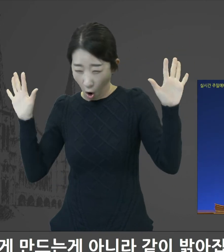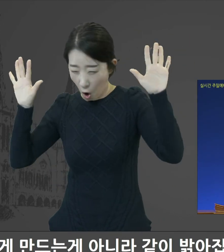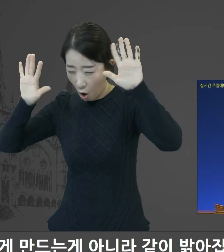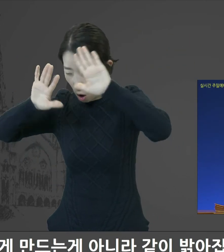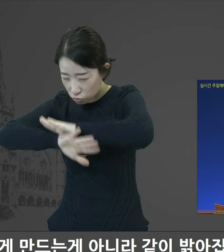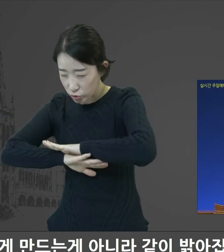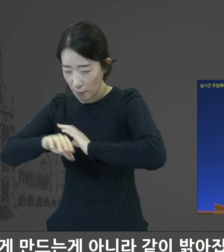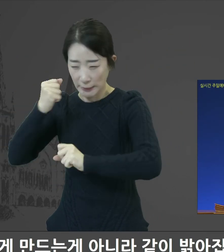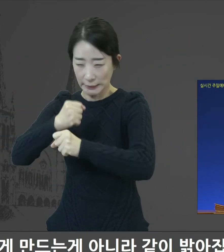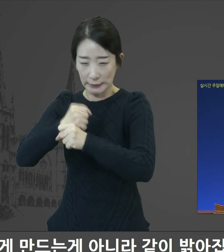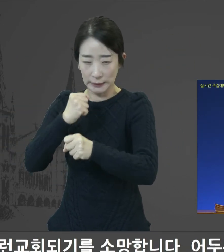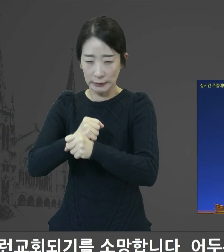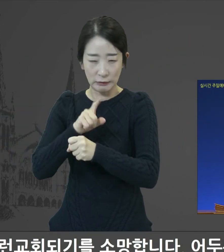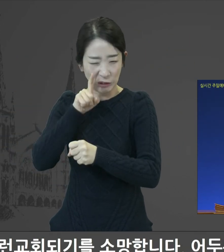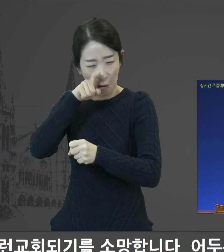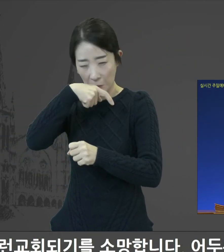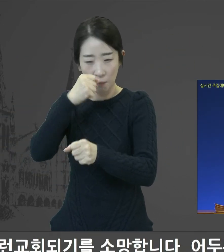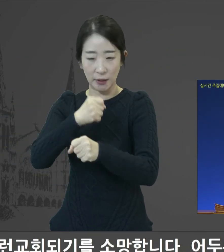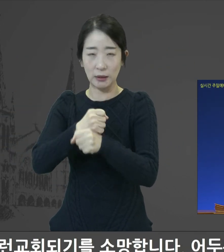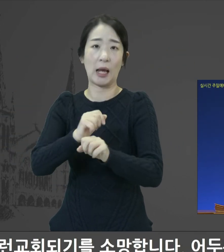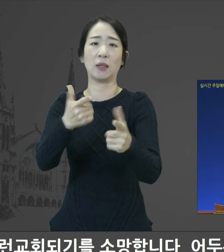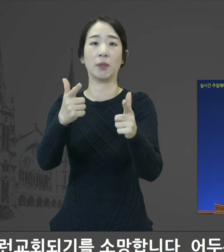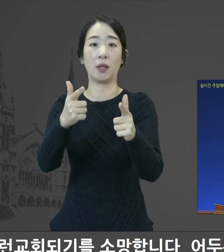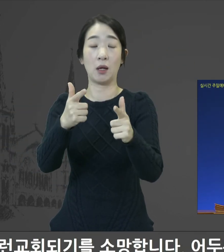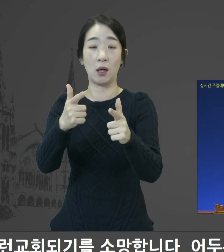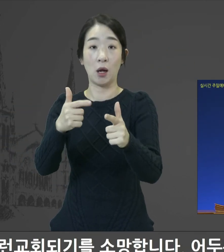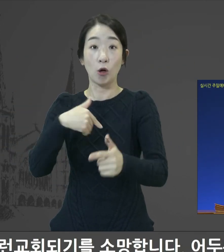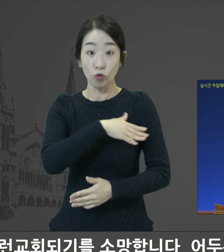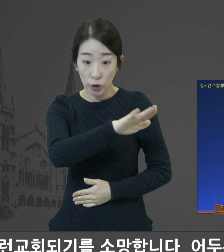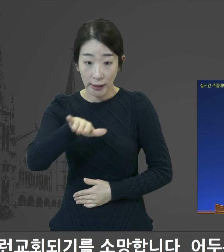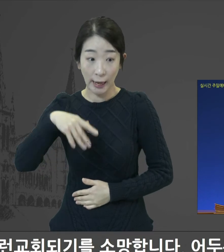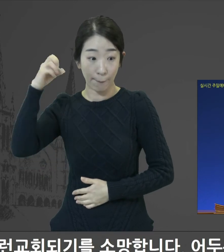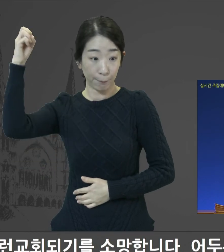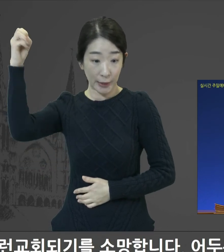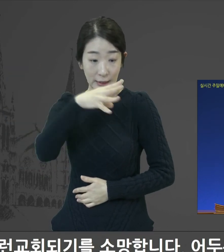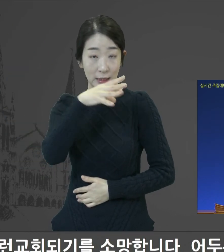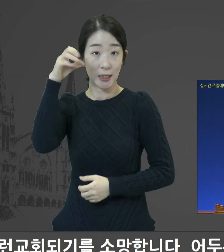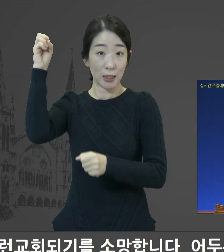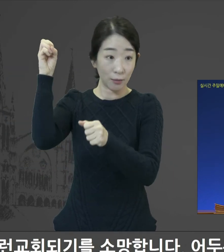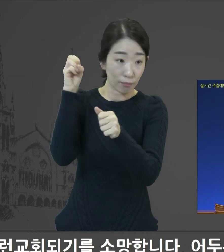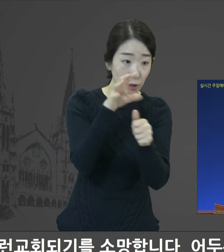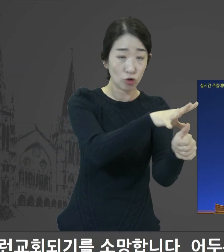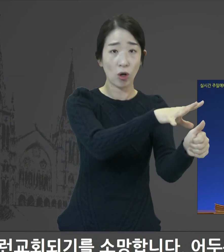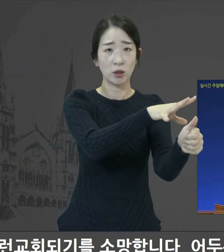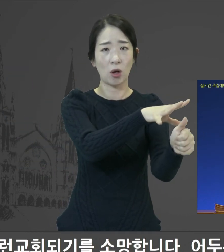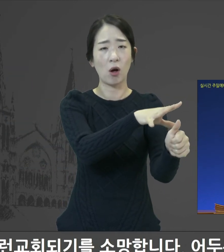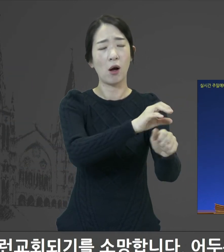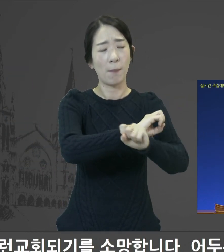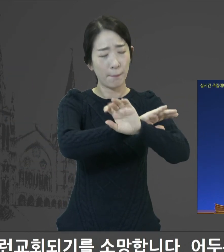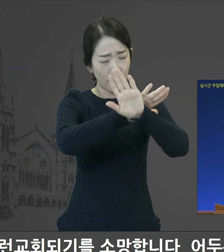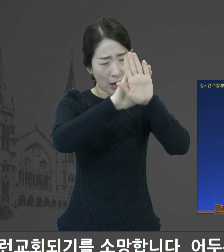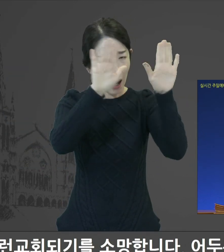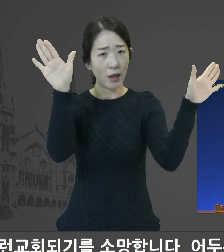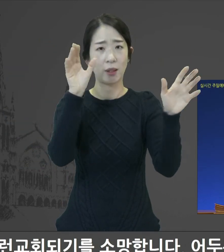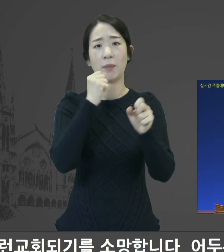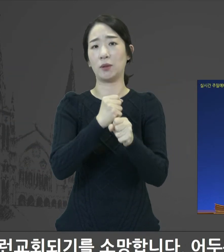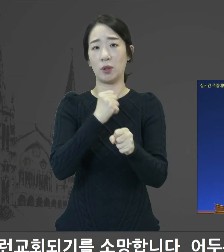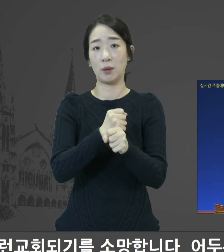어두운 사람이 왔다가 이 빛 때문에 환해져야 됩니다. 여러분이 있는 자리가, 여러분이 일하는